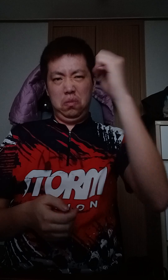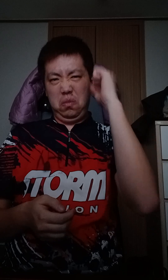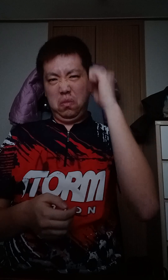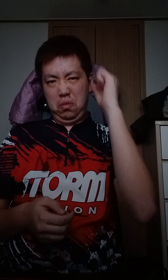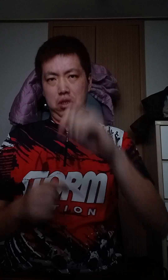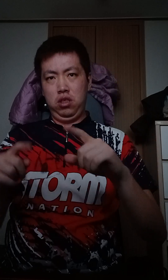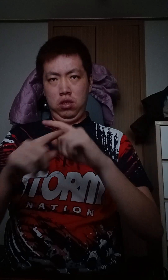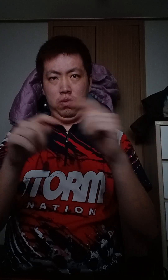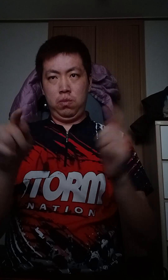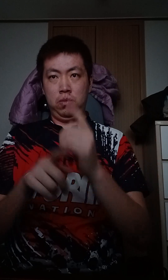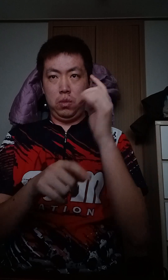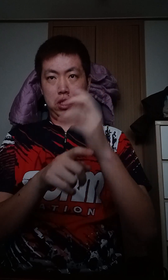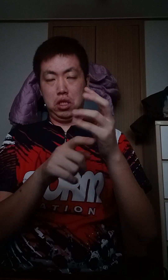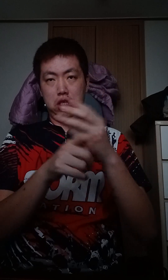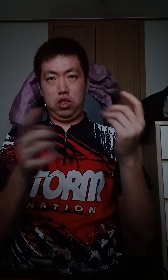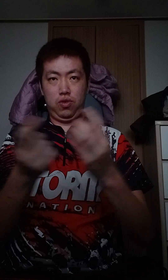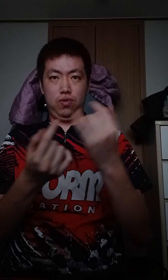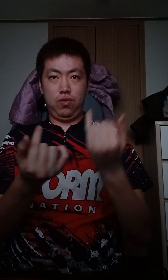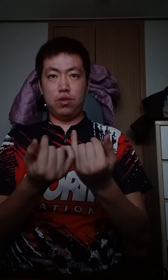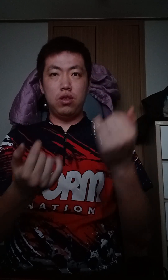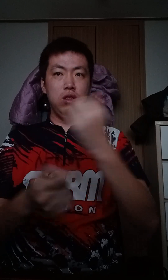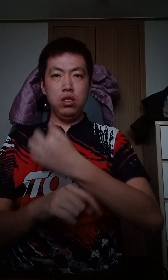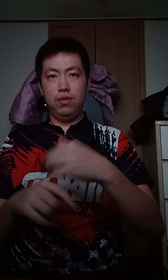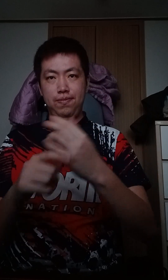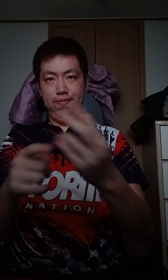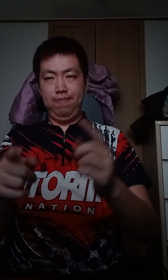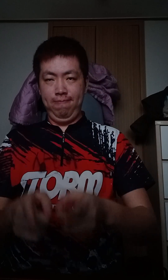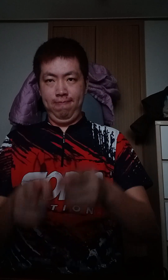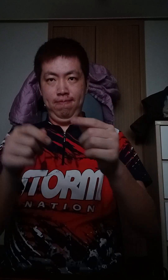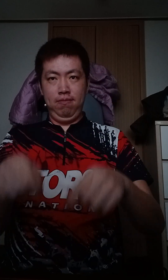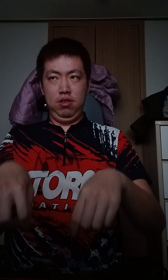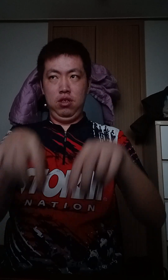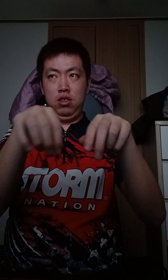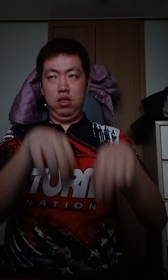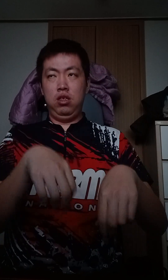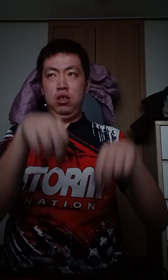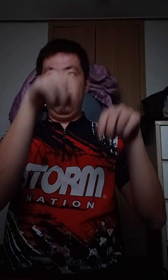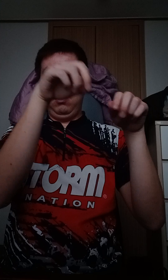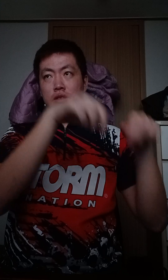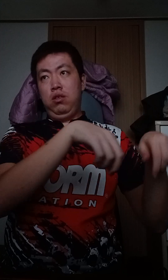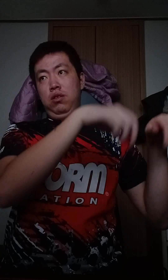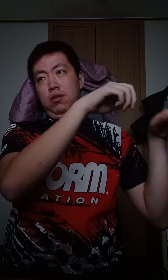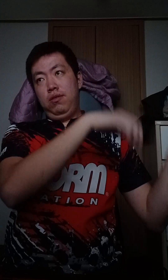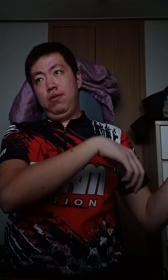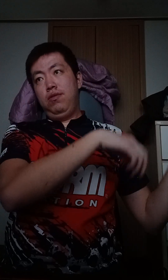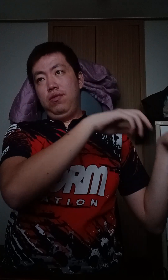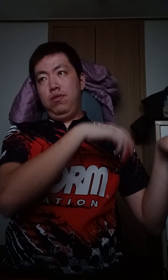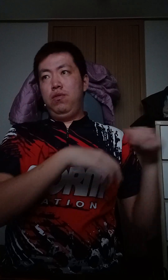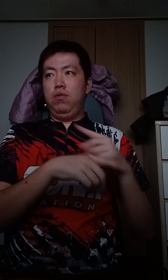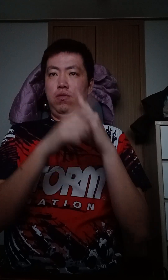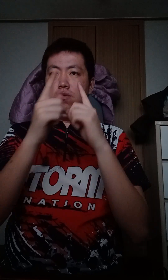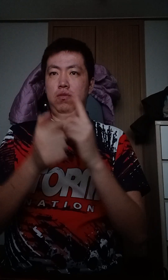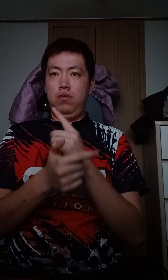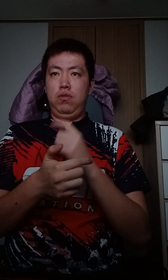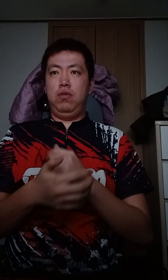망치로 그거 깨고 이제 애들 한 명씩 다 거기서 빼가지고 이제 구출을 했습니다.